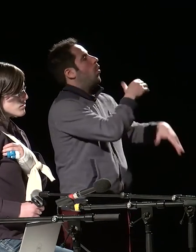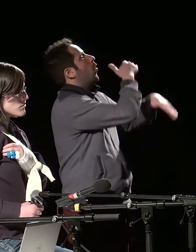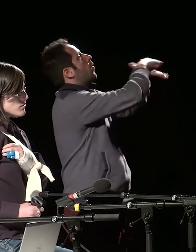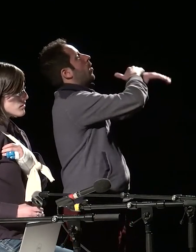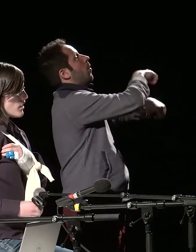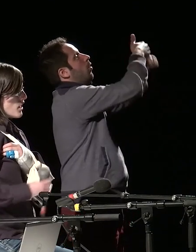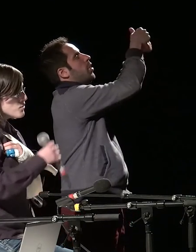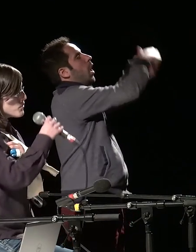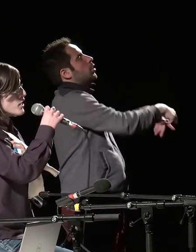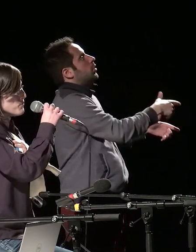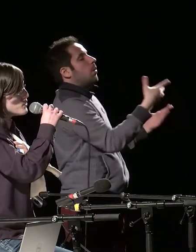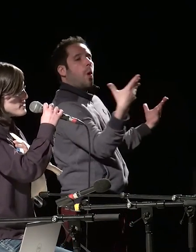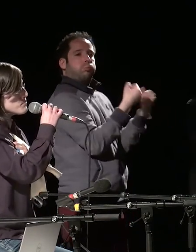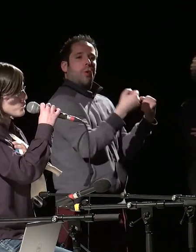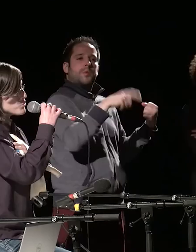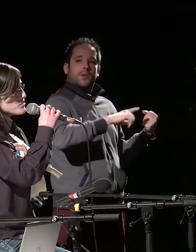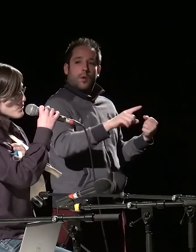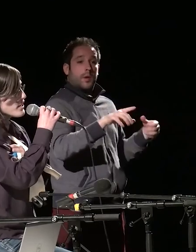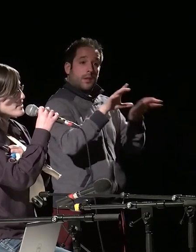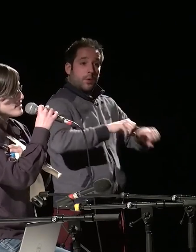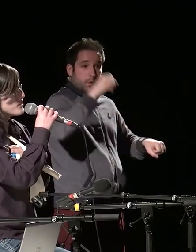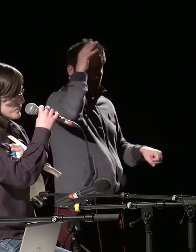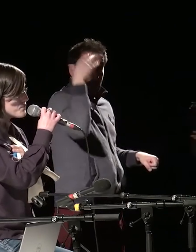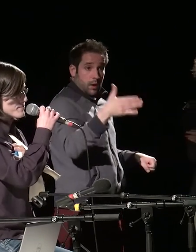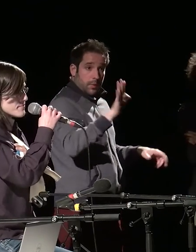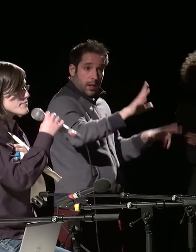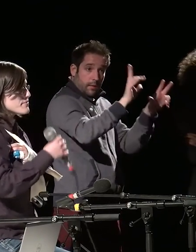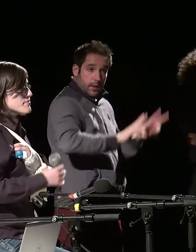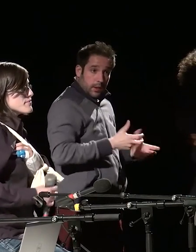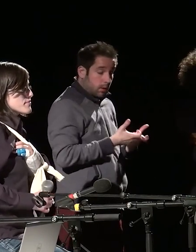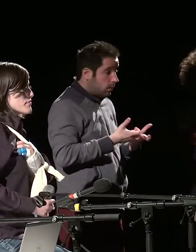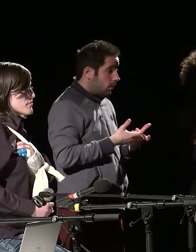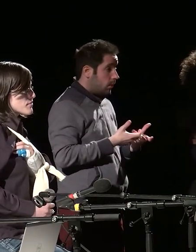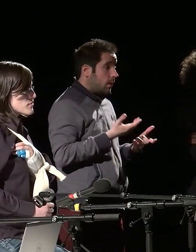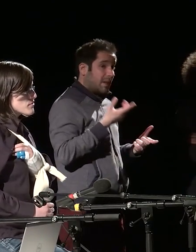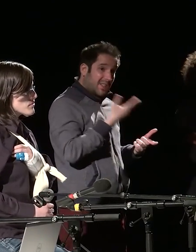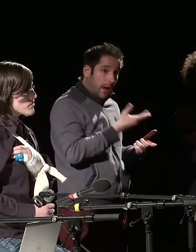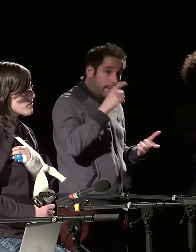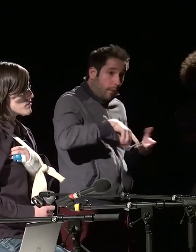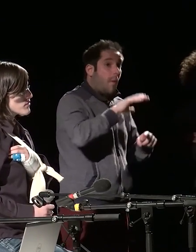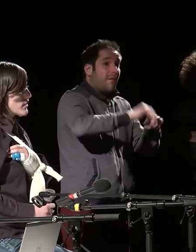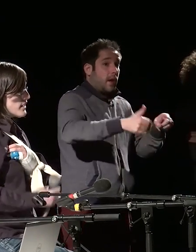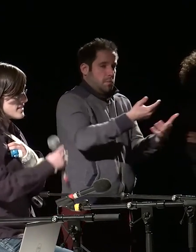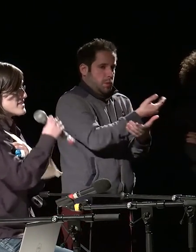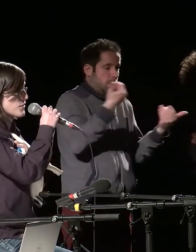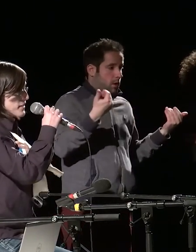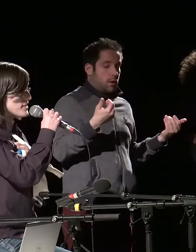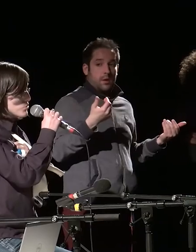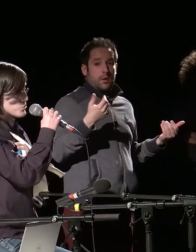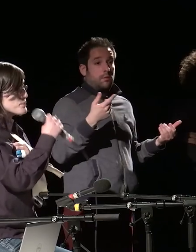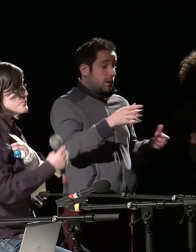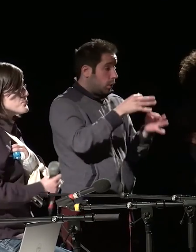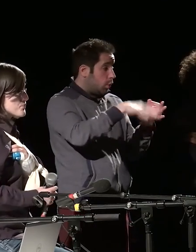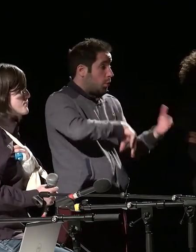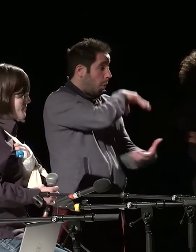haut, la hiérarchie, des institutions, quelles qu'elles soient. Oui, mais c'est une production de savoir mais alternative. Voilà, c'est ça. C'est-à-dire, en tout cas, je sais pas si c'est ça qu'il faut faire, mais en tout cas, ça permet. Ça fait partie